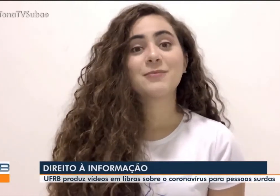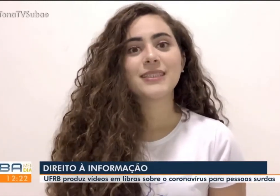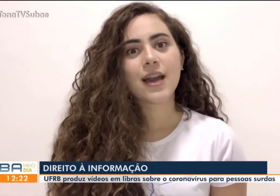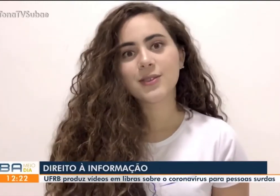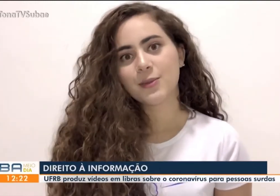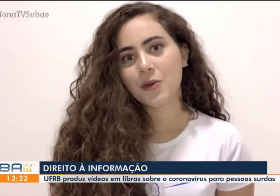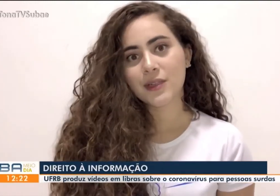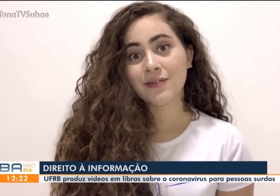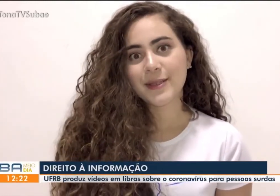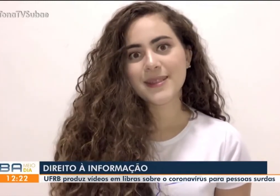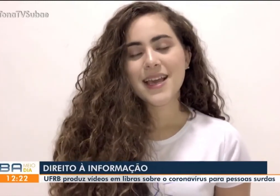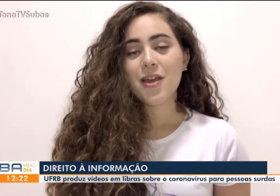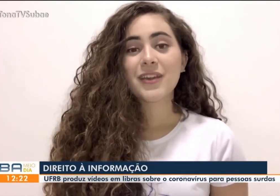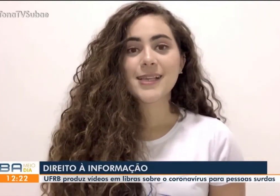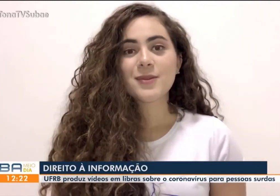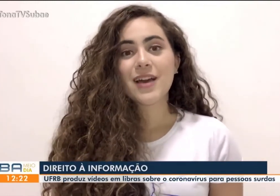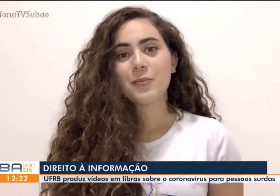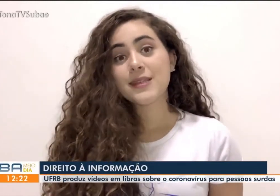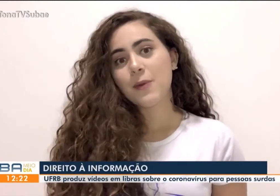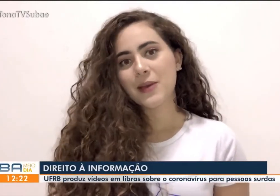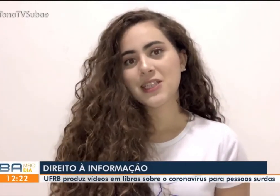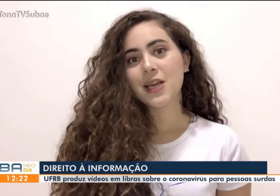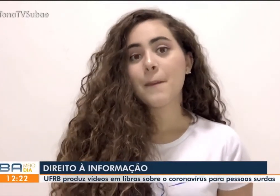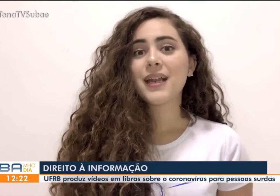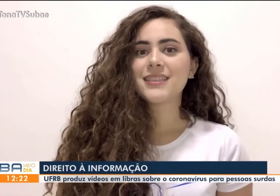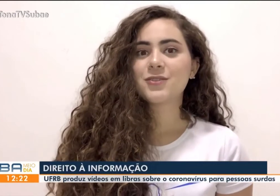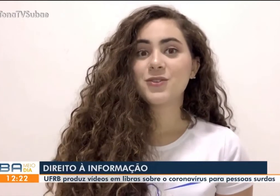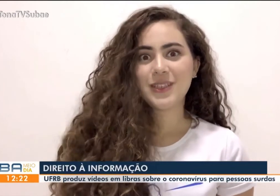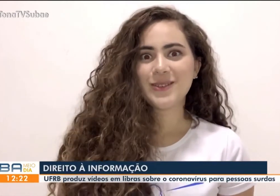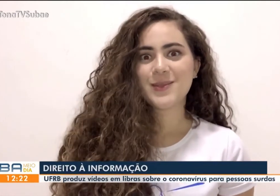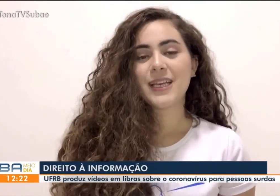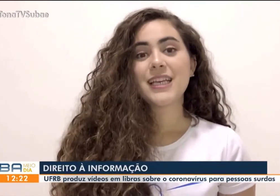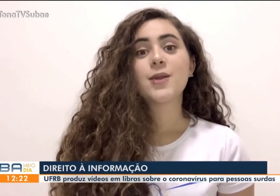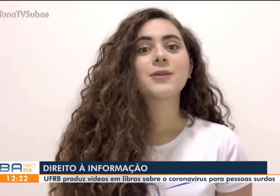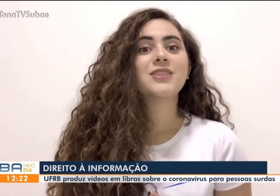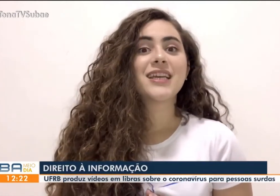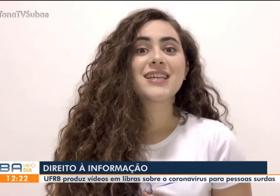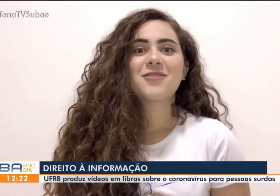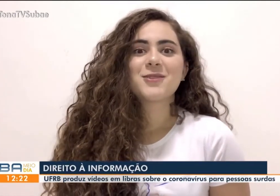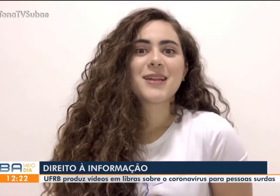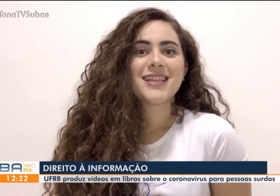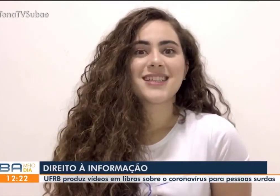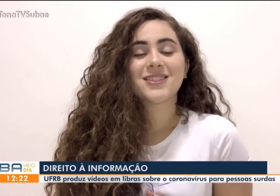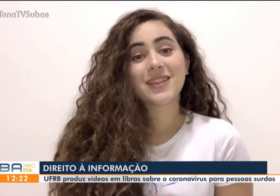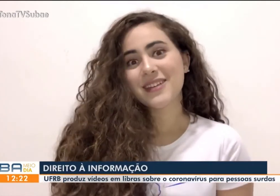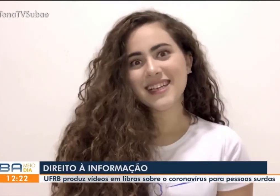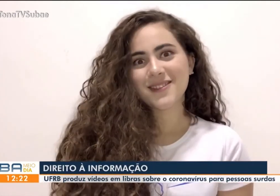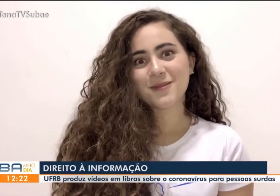especial sobre o coronavírus, eu fiquei responsável principalmente pela edição de vidas. E eu posso dizer que foi uma experiência que só teve ganhos.